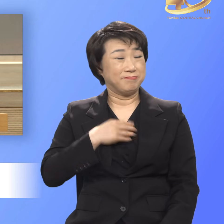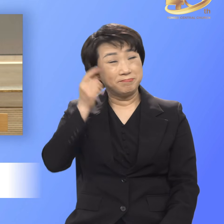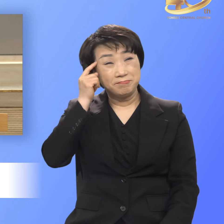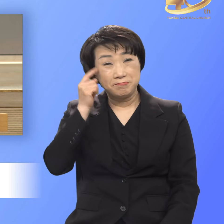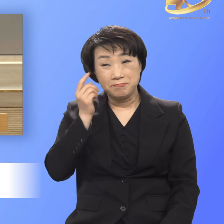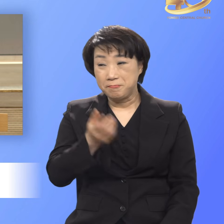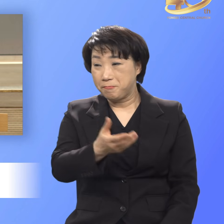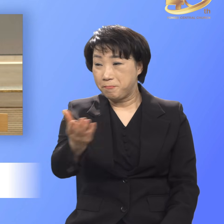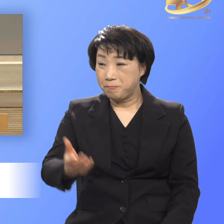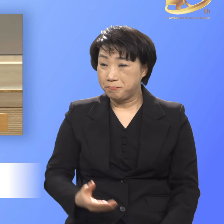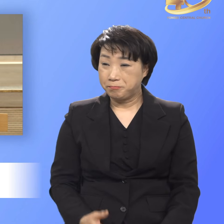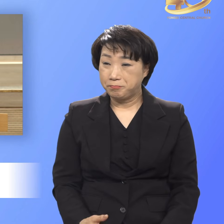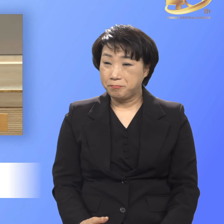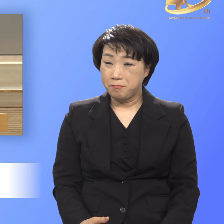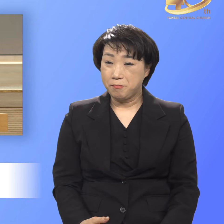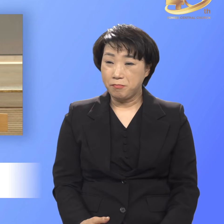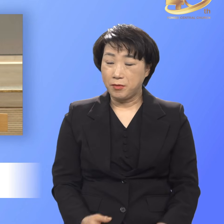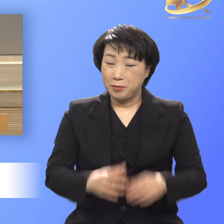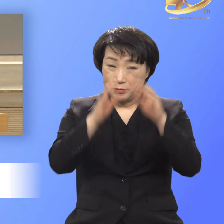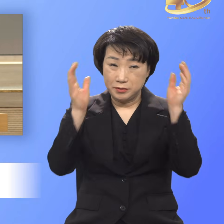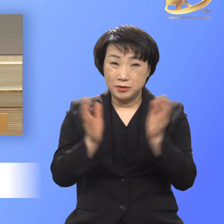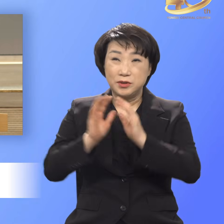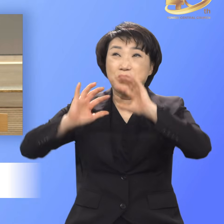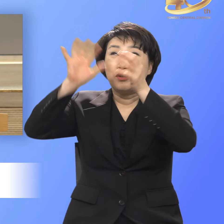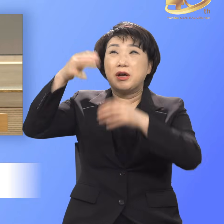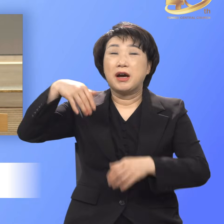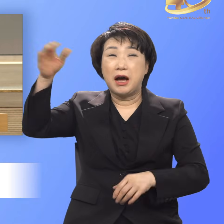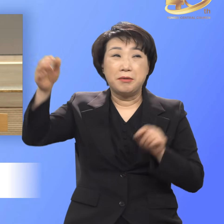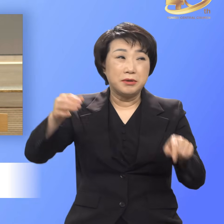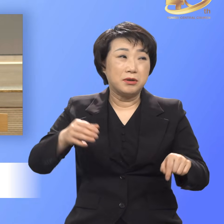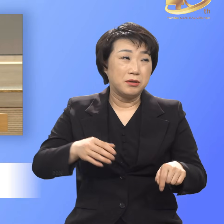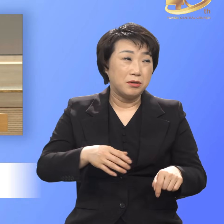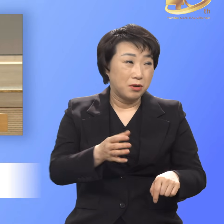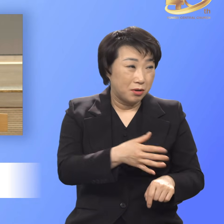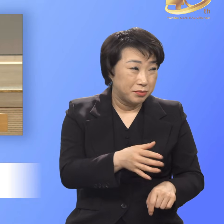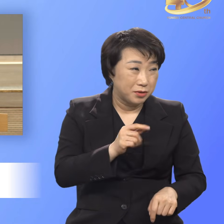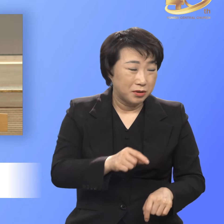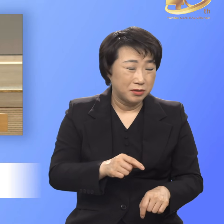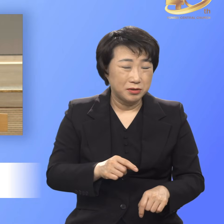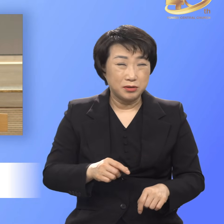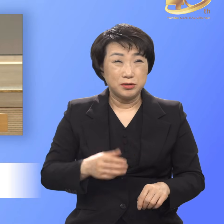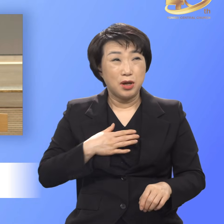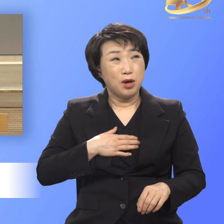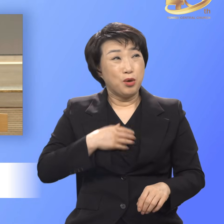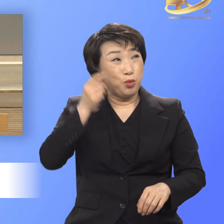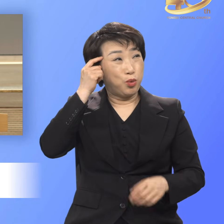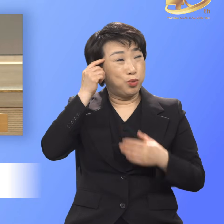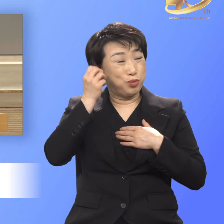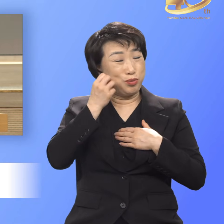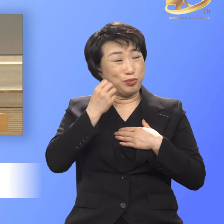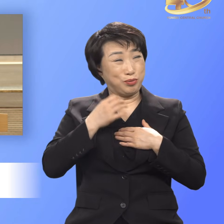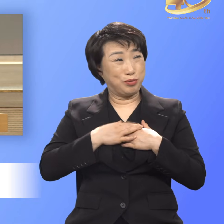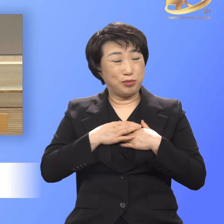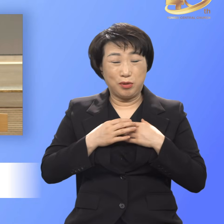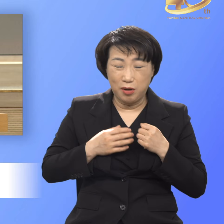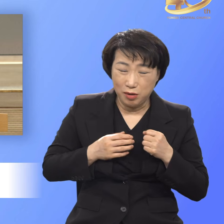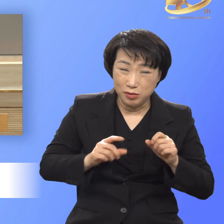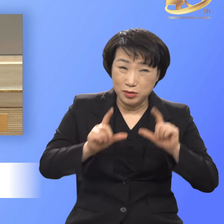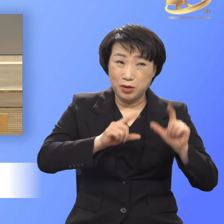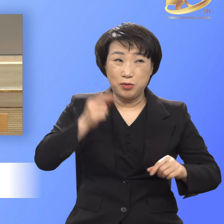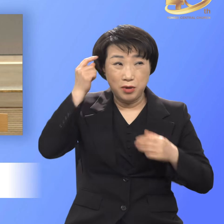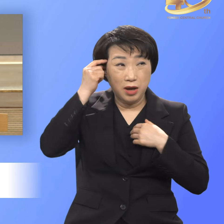생각해 봐 한번. 이거 다 천국 가면 다 없는 건데 내가 왜 이러지? 이렇게 얽매여